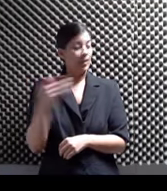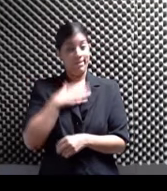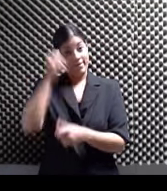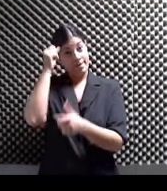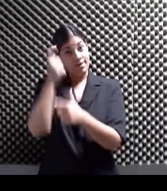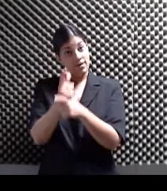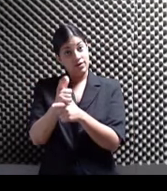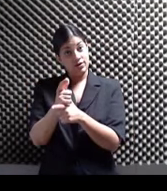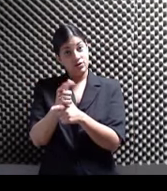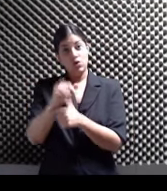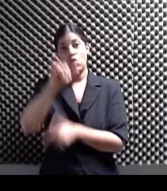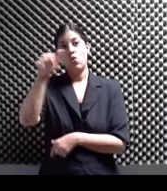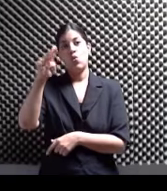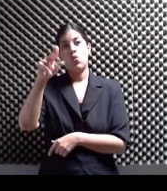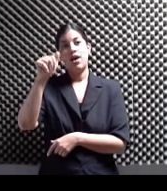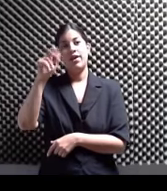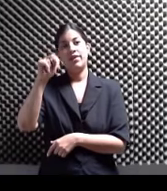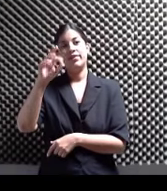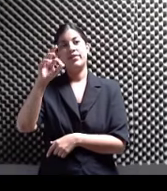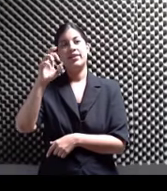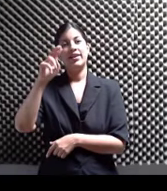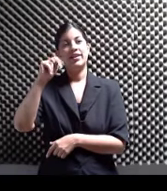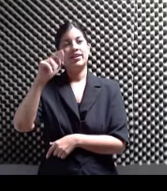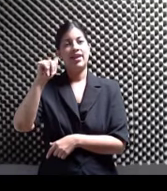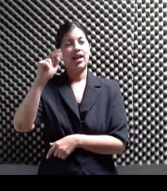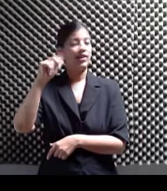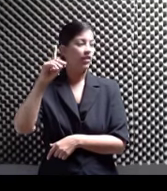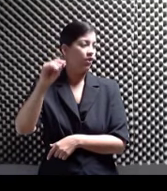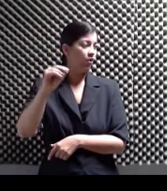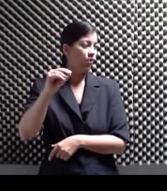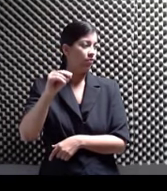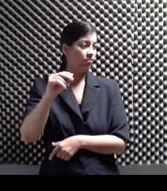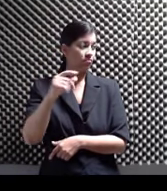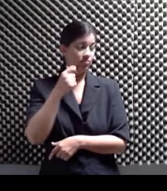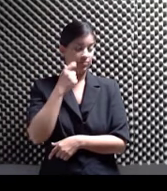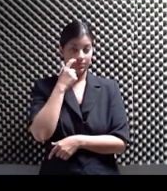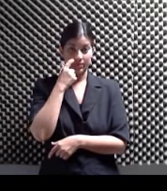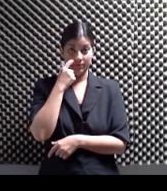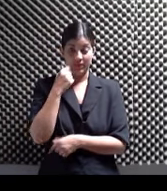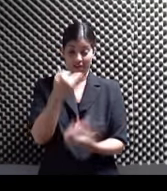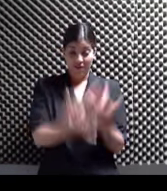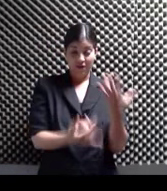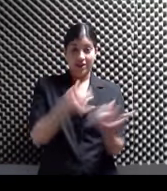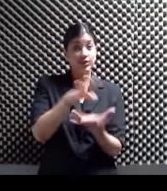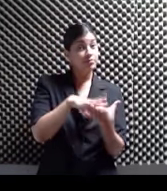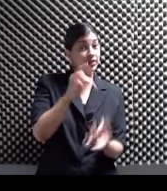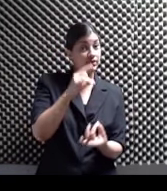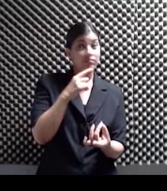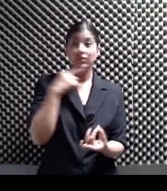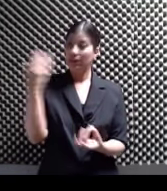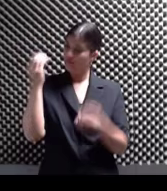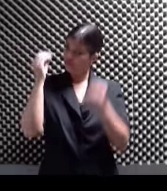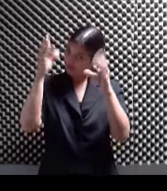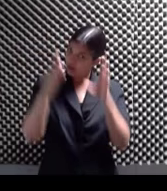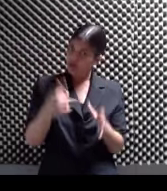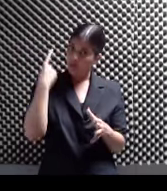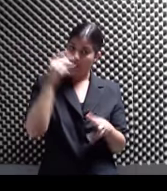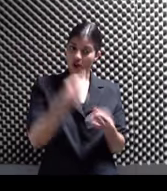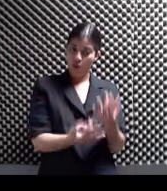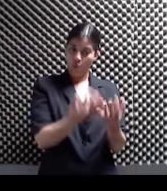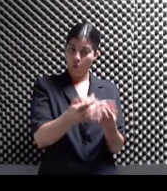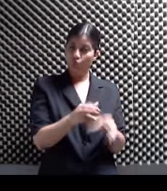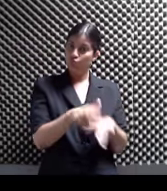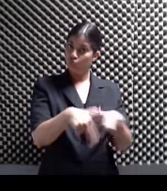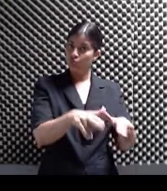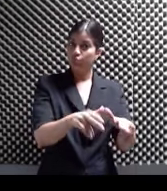hermano, Juan Fernando Negrón, de Fire Spirits. Él se certificó como instructor de caminata sobre fuego